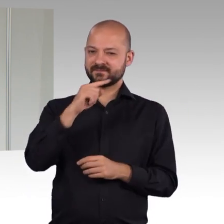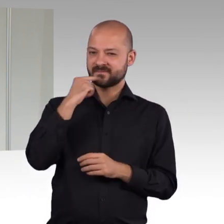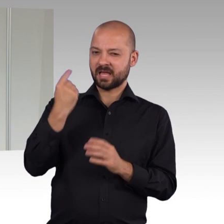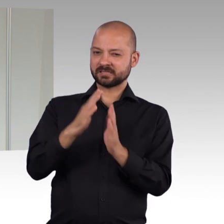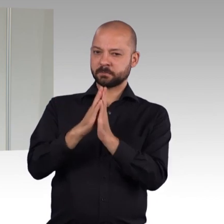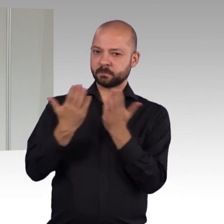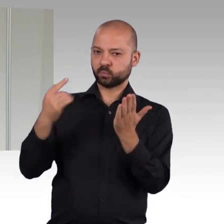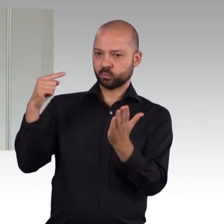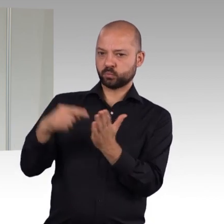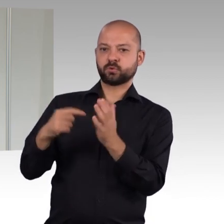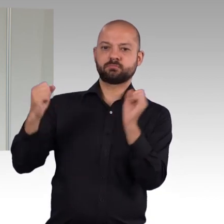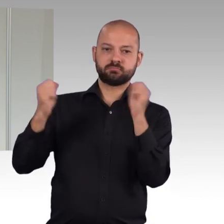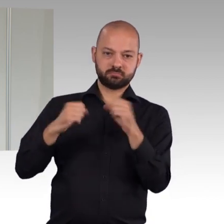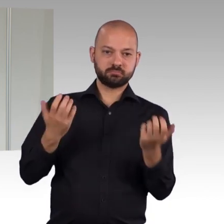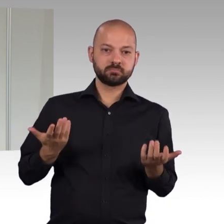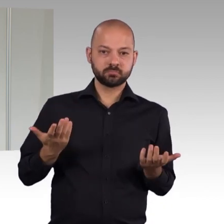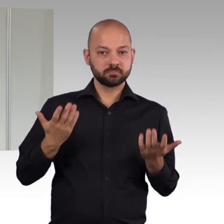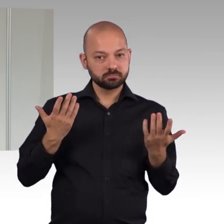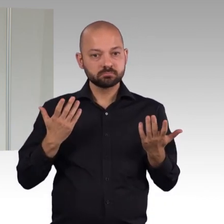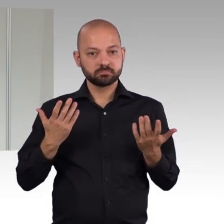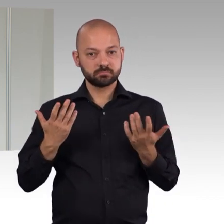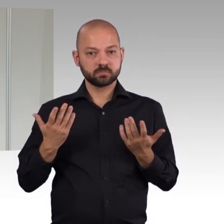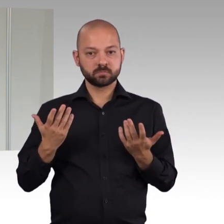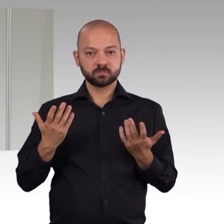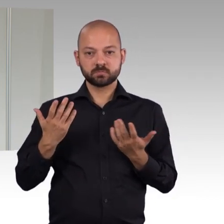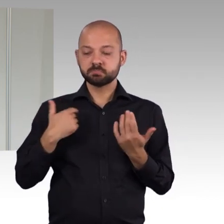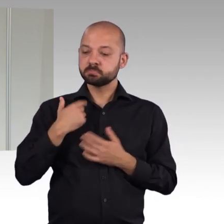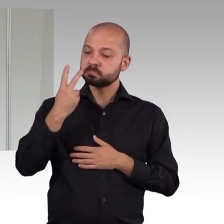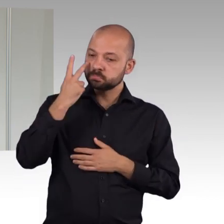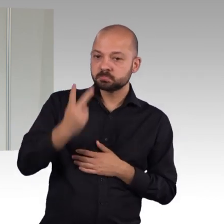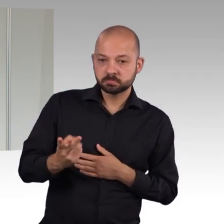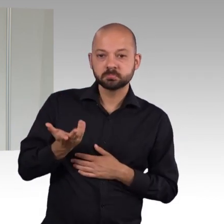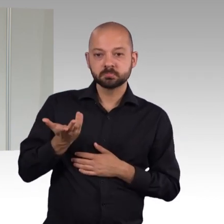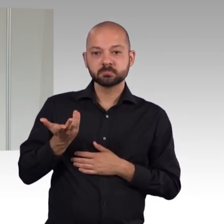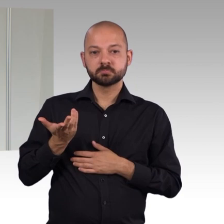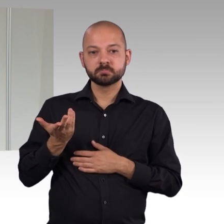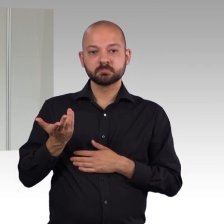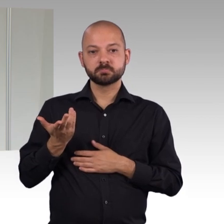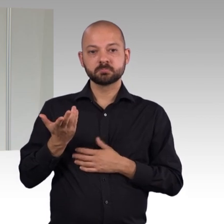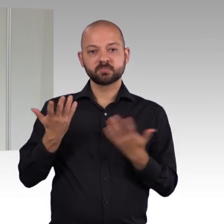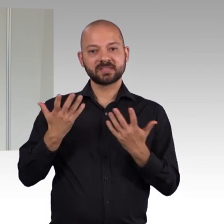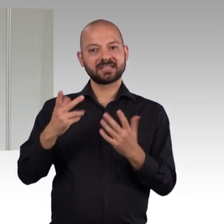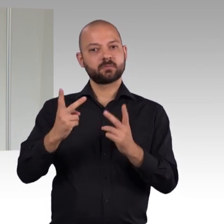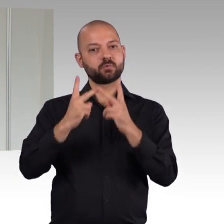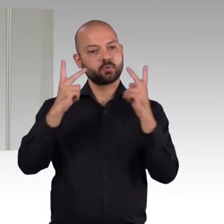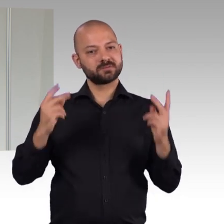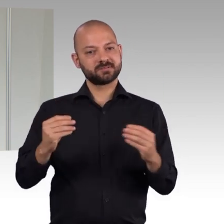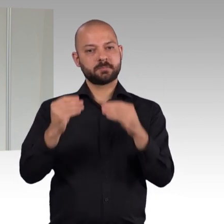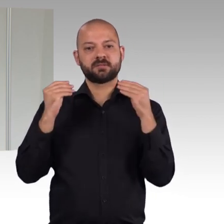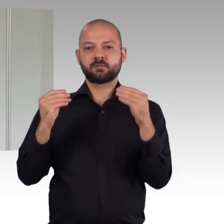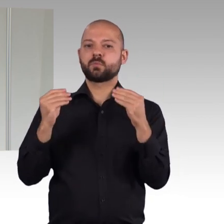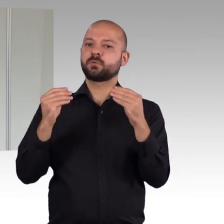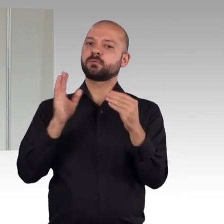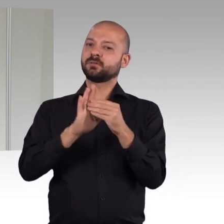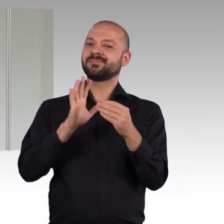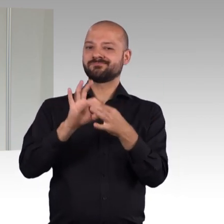verabschiedet worden. Wenn eine Konzeption der Bundeswehr entwickelt wird, wenn der Generalinspekteur daraus ein Aufgabenprofil für die Bundeswehr entwickelt,